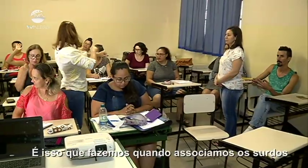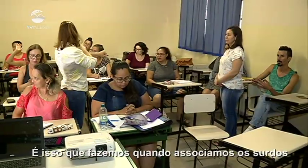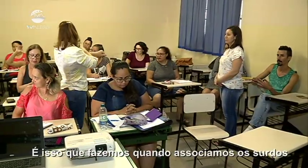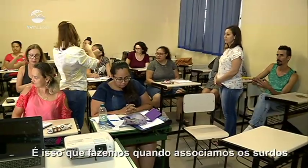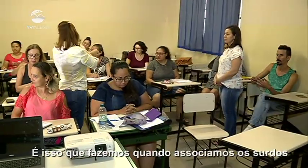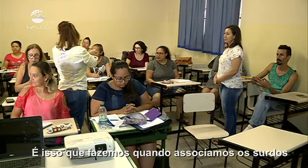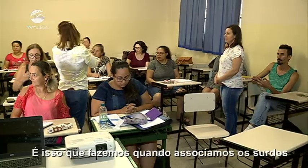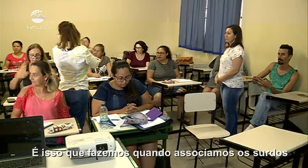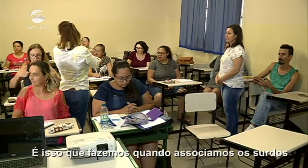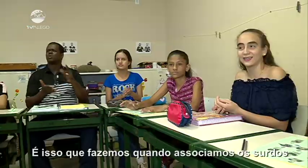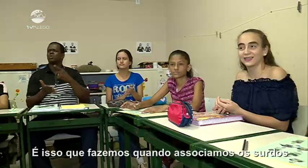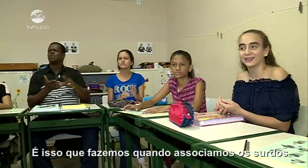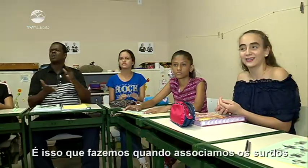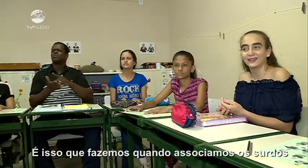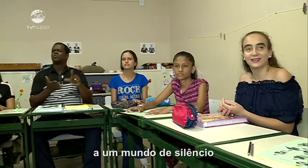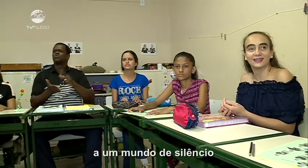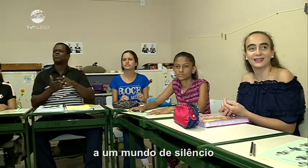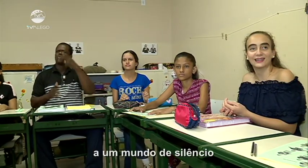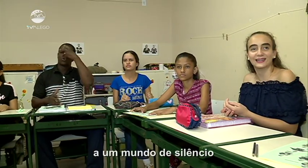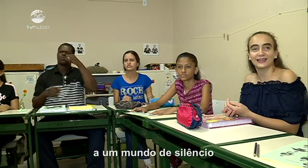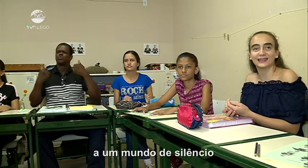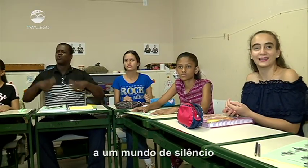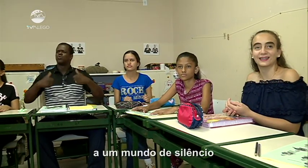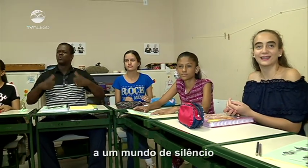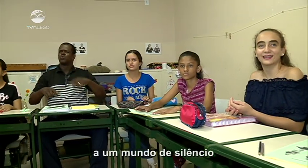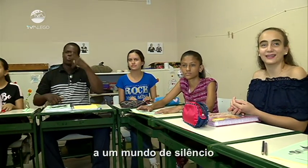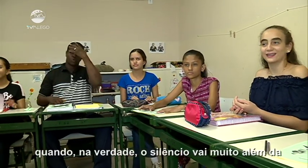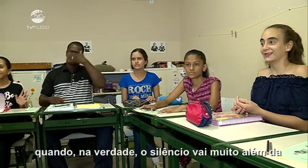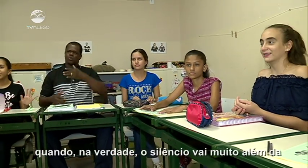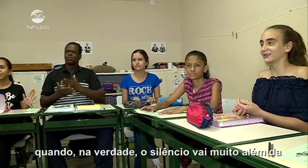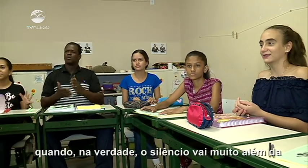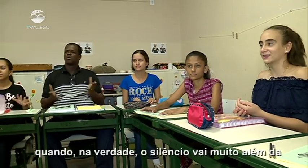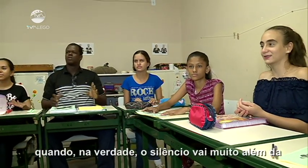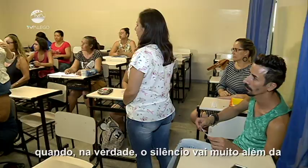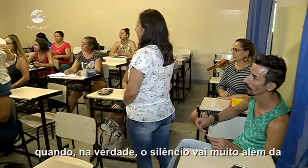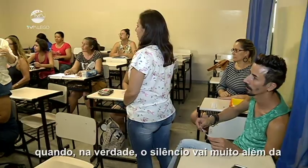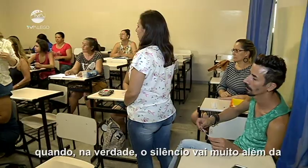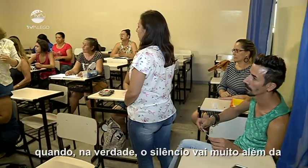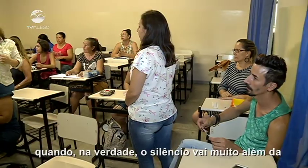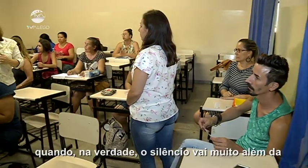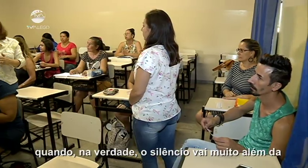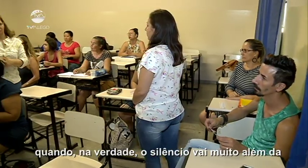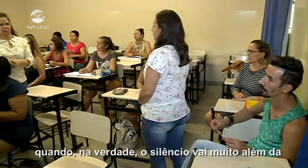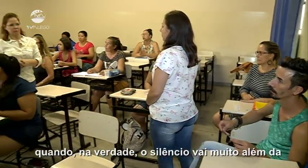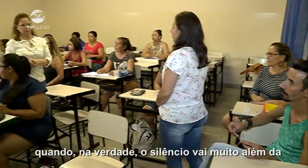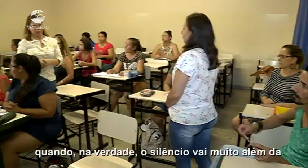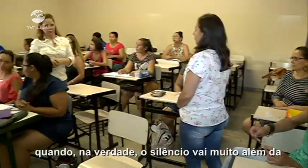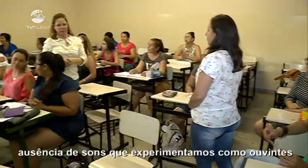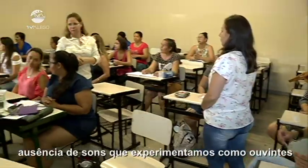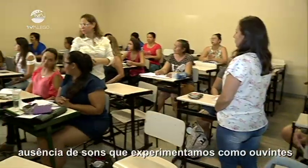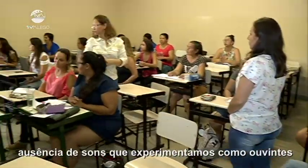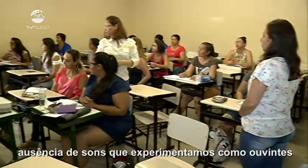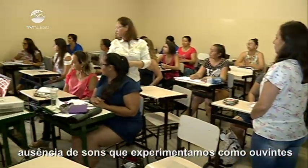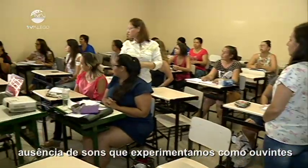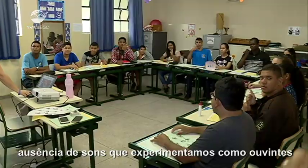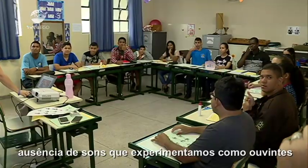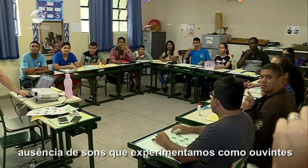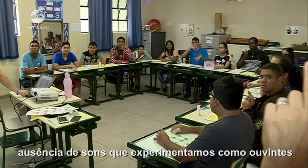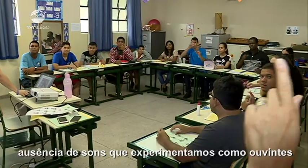quando associamos os surdos a um mundo de silêncio. Quando, na verdade, o silêncio vai muito além da ausência de sons que